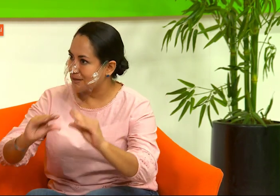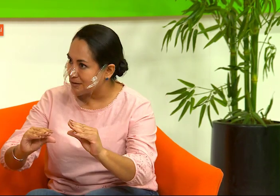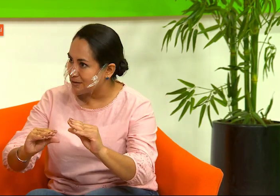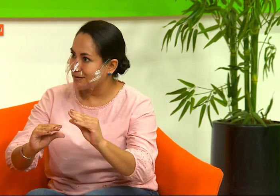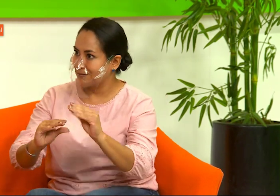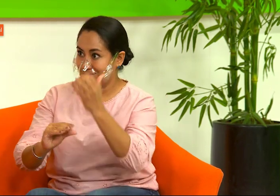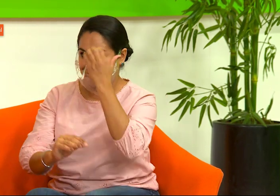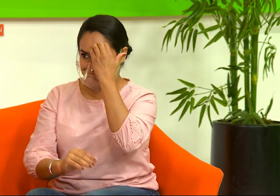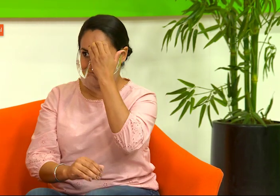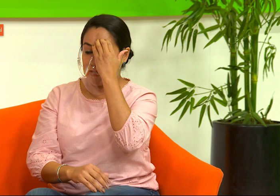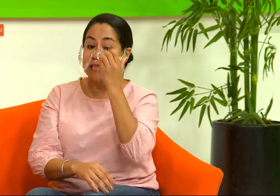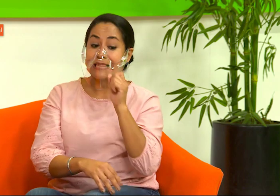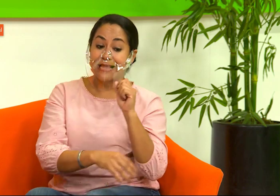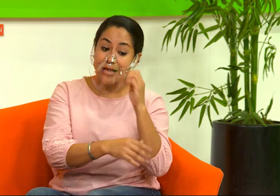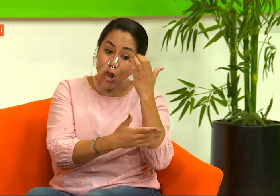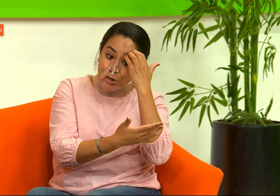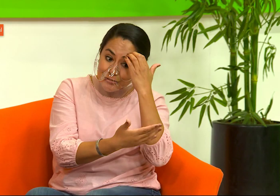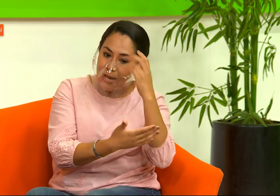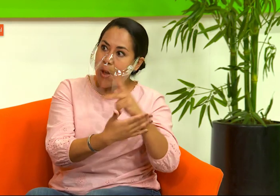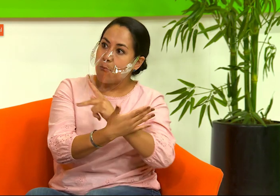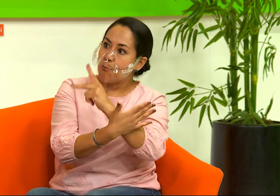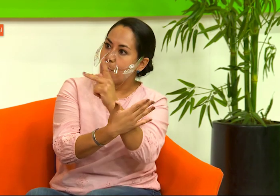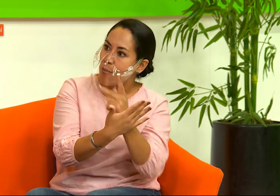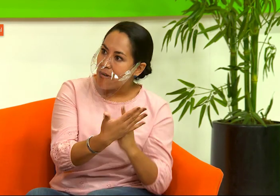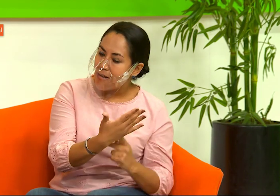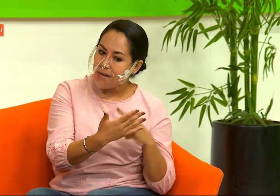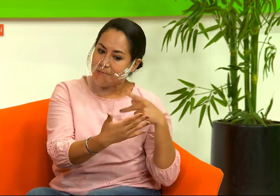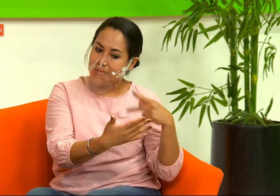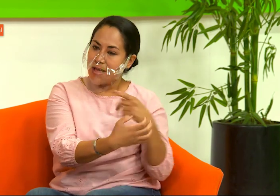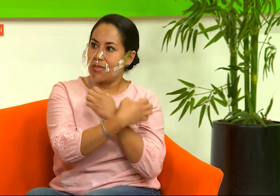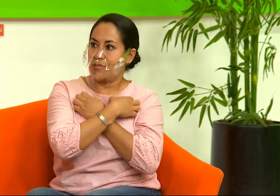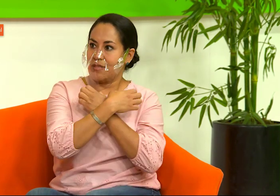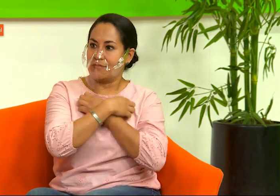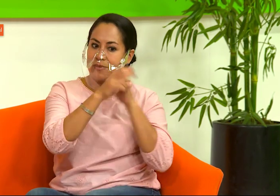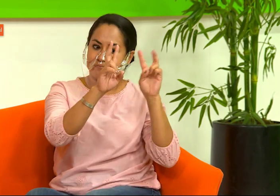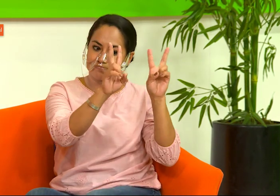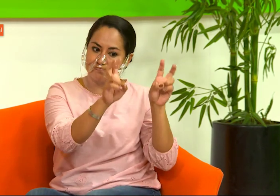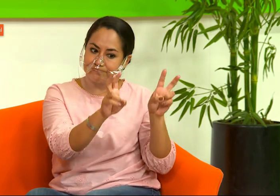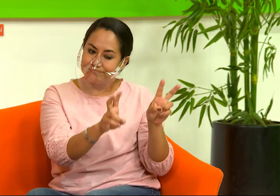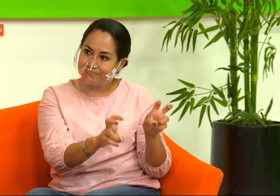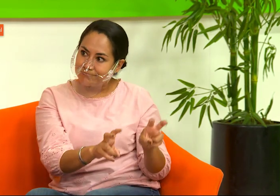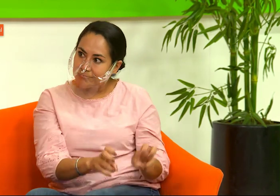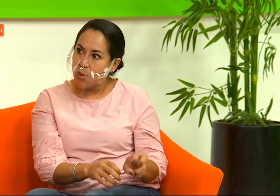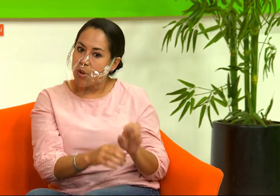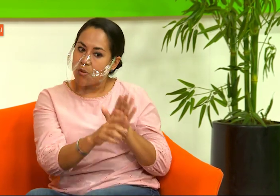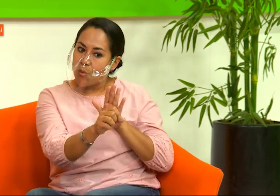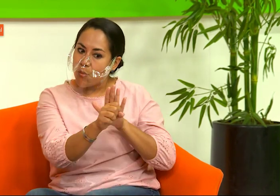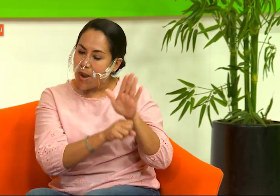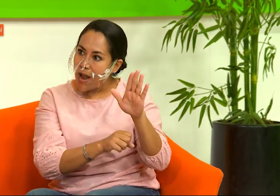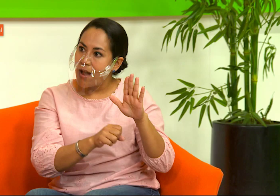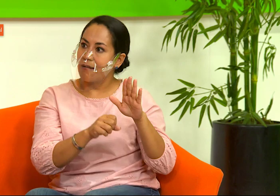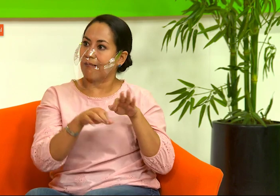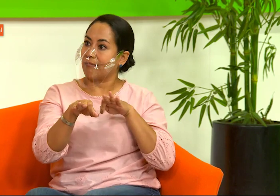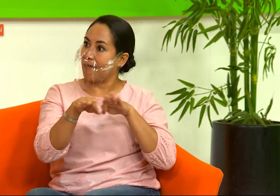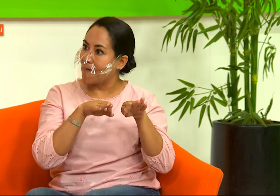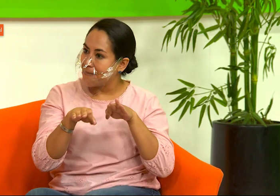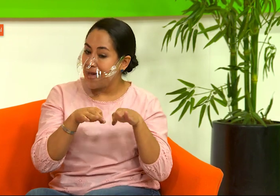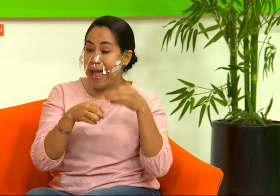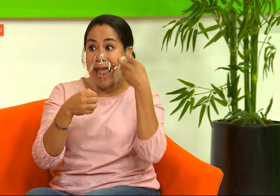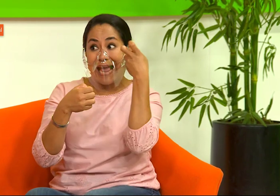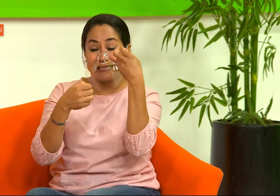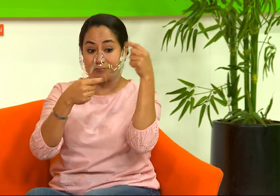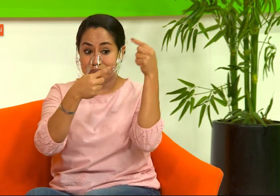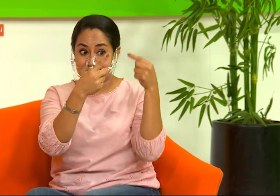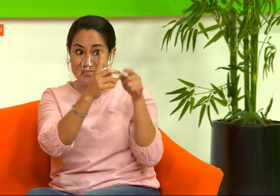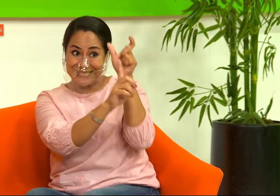Pero también es importante que sepamos de pedagogía, que sepamos cómo enseñar a los alumnos, que conozcamos la currícula, los temas que les vamos a